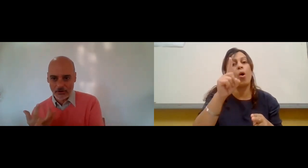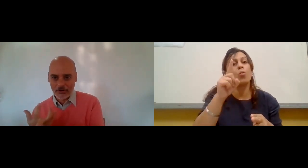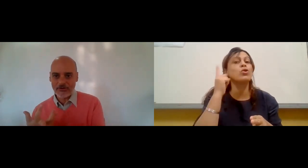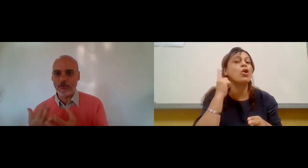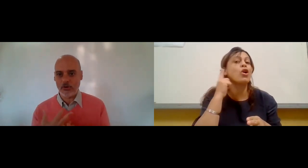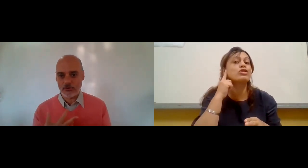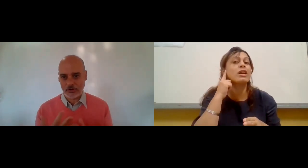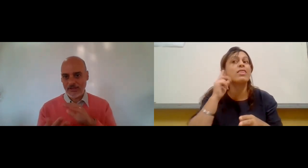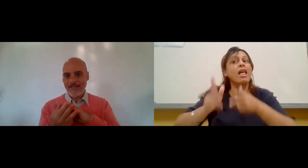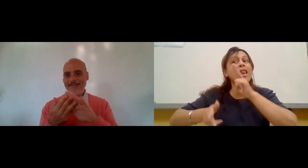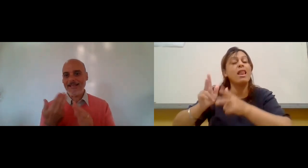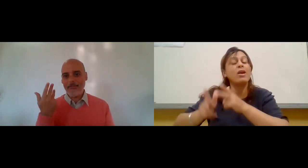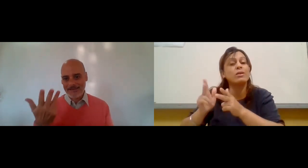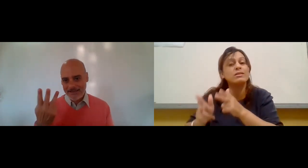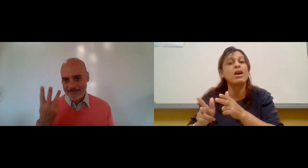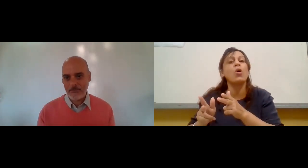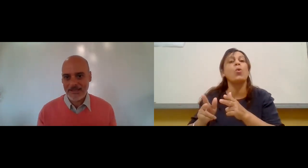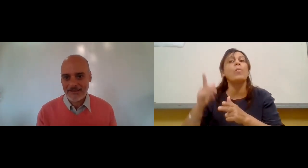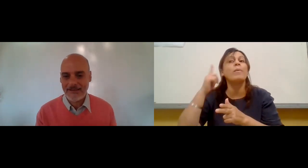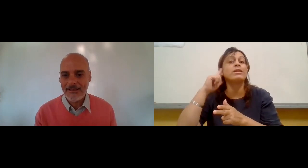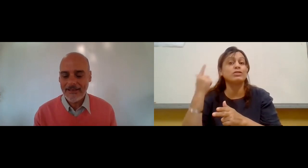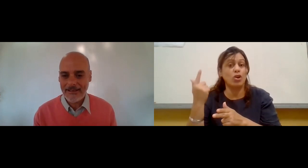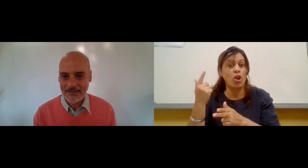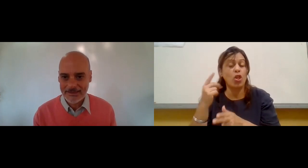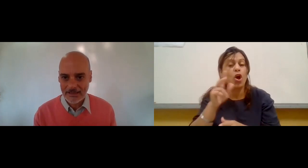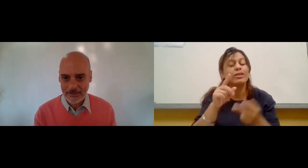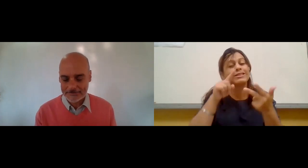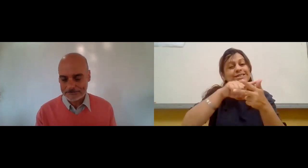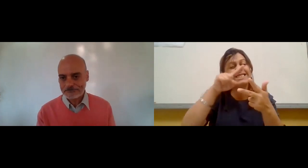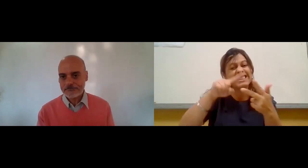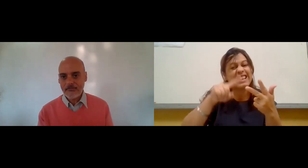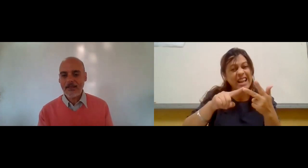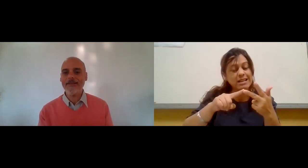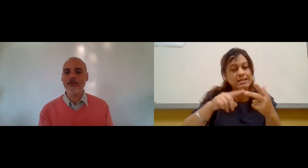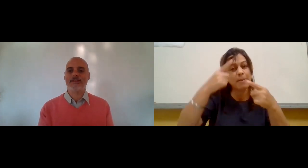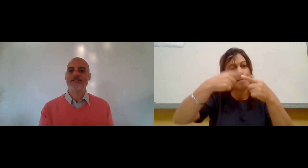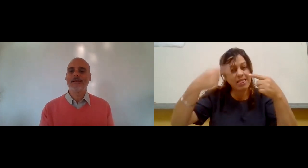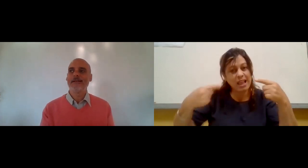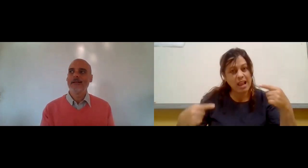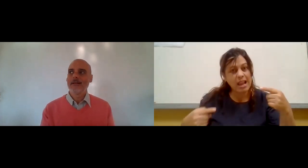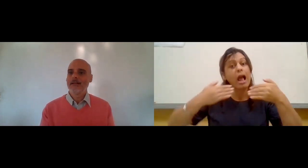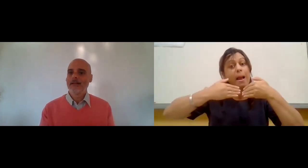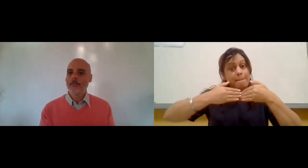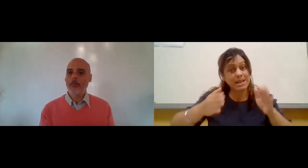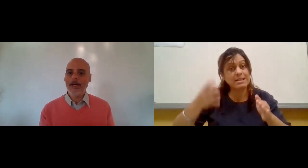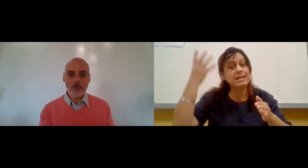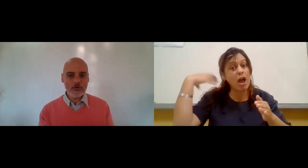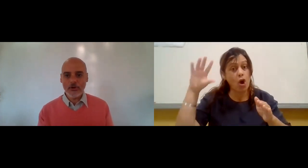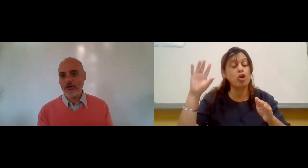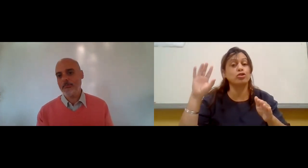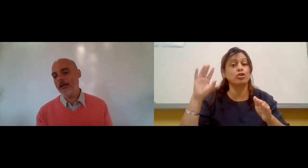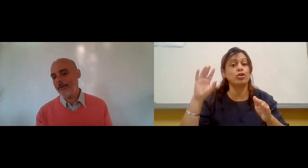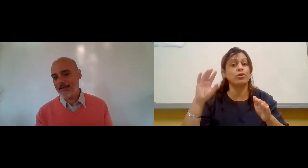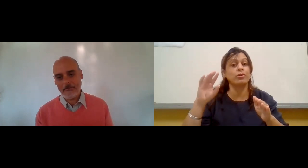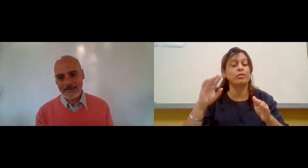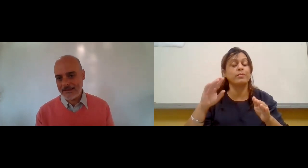para sordos y estudios sordos. Esas 3 materias empiezan el semestre que viene. Entonces, estudios